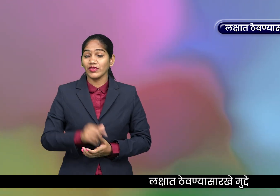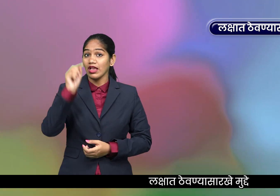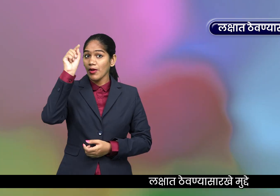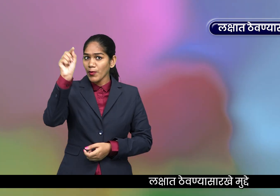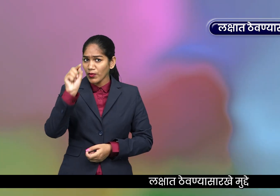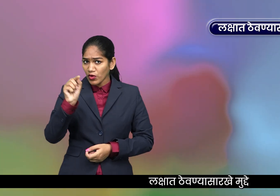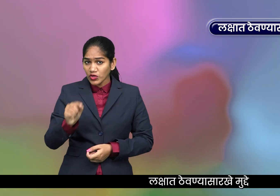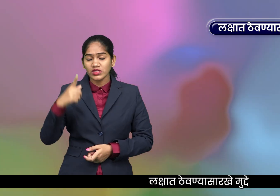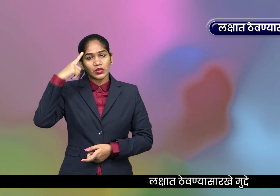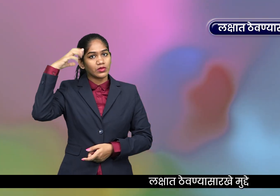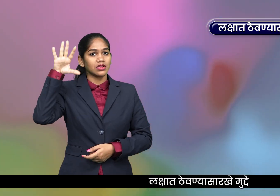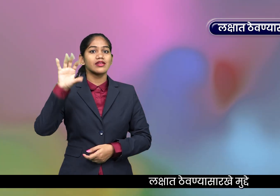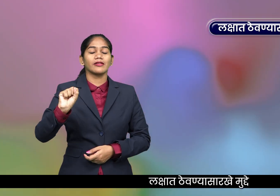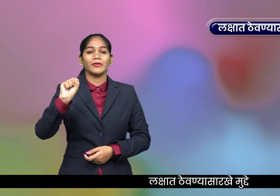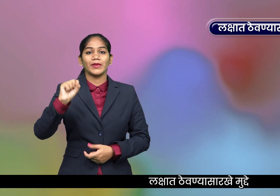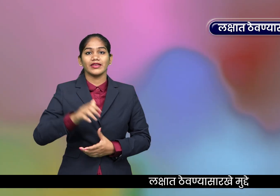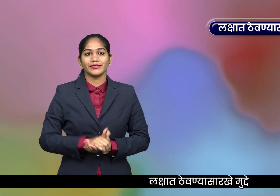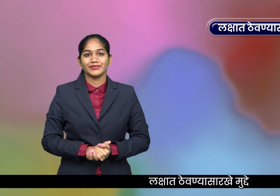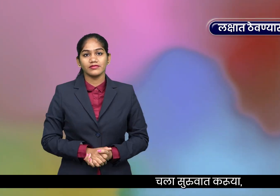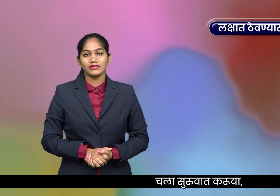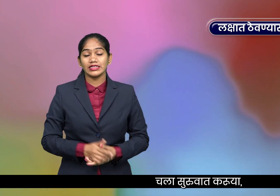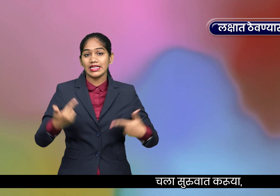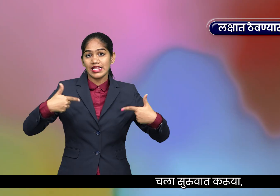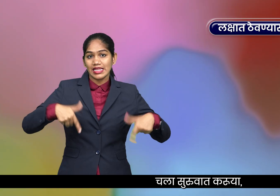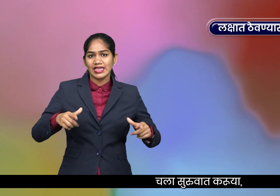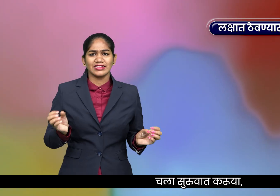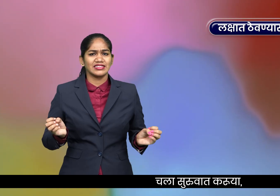लक्षात ठेवण्यासारखे मुद्दे. चला सुरुवात करूया.